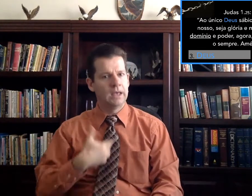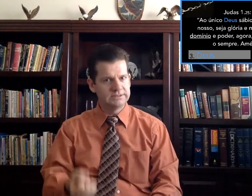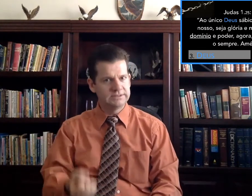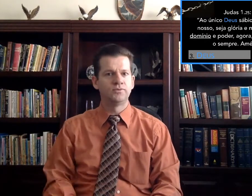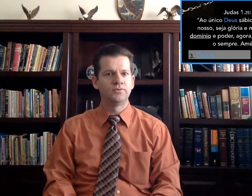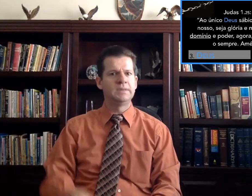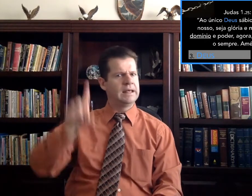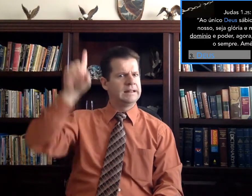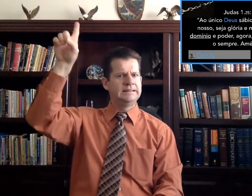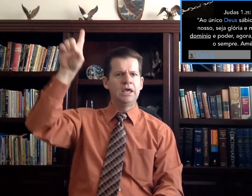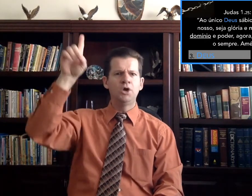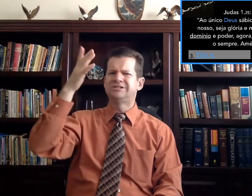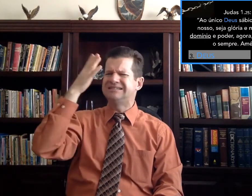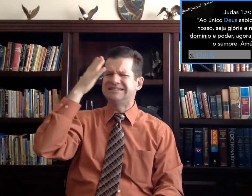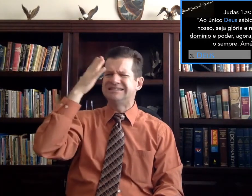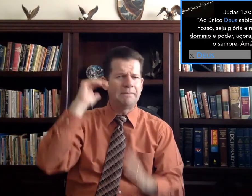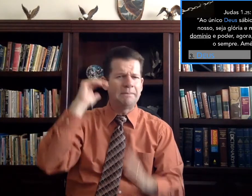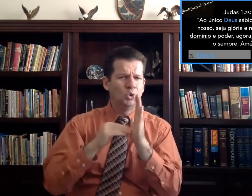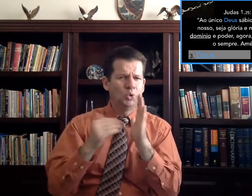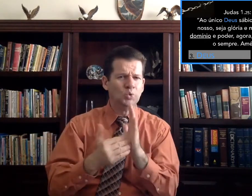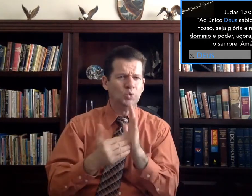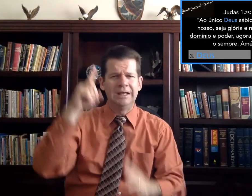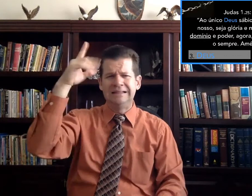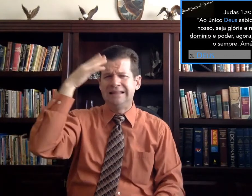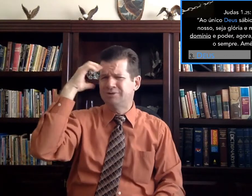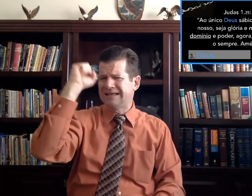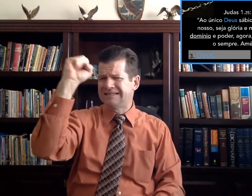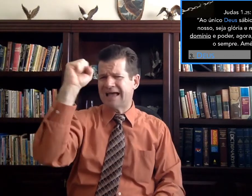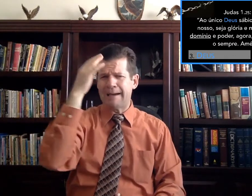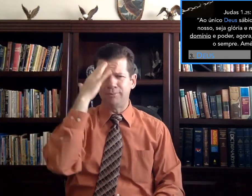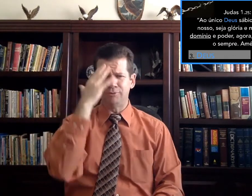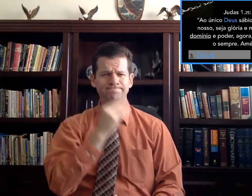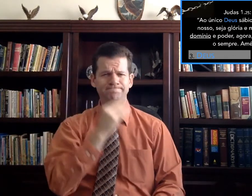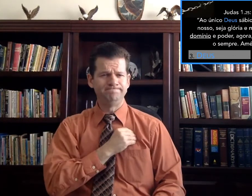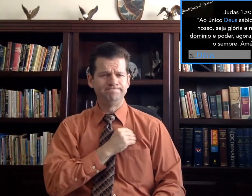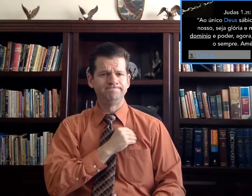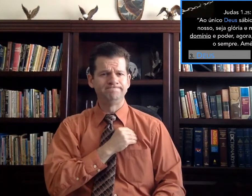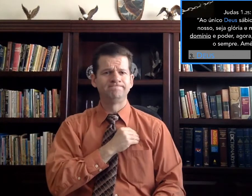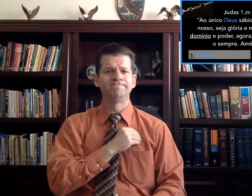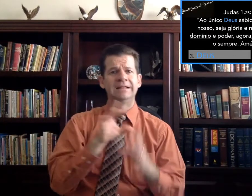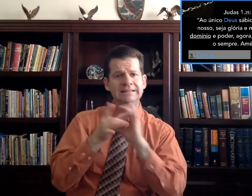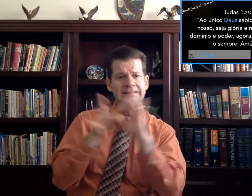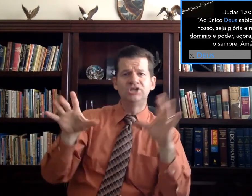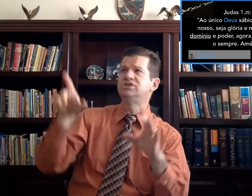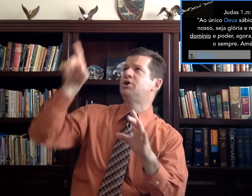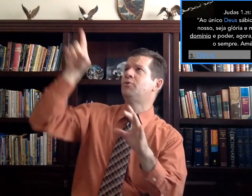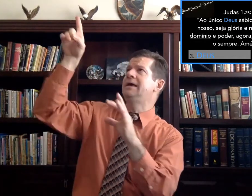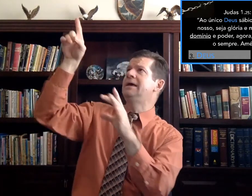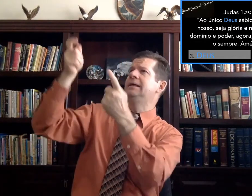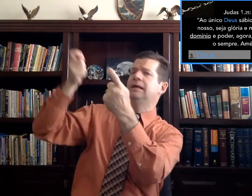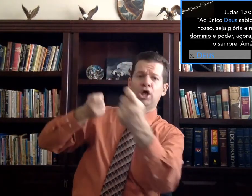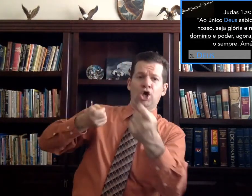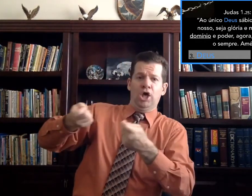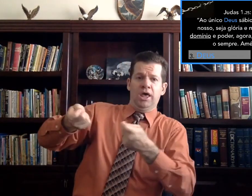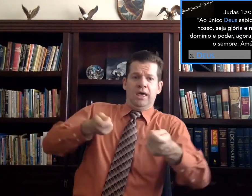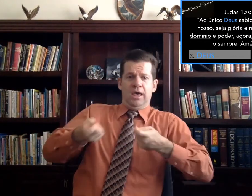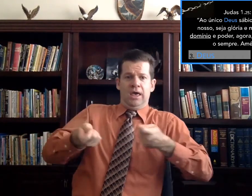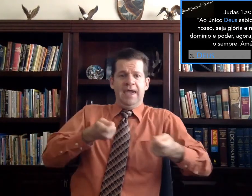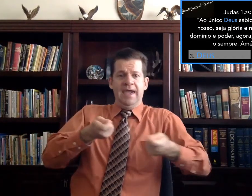aceito. Deus sabe tudo. Deus é sábio. Deixe então Ele